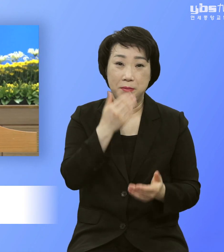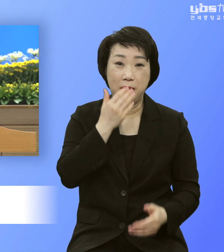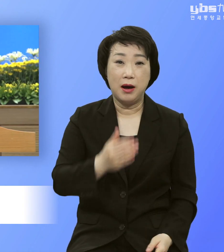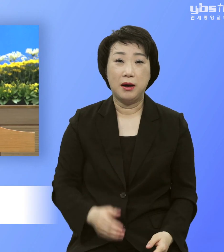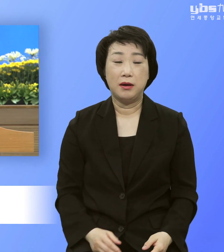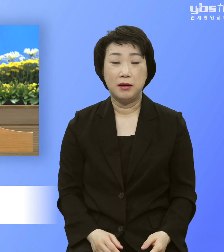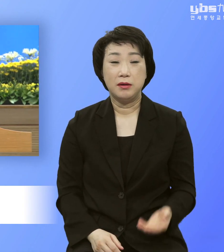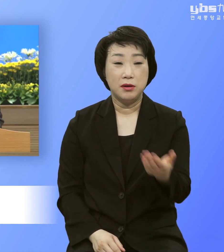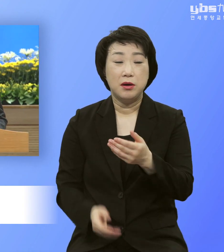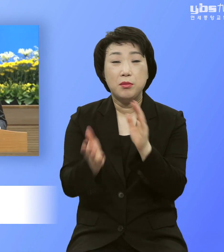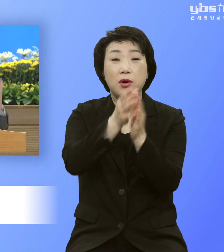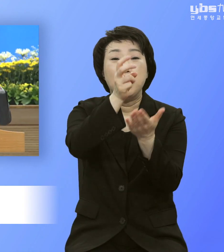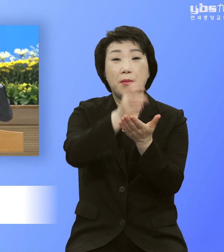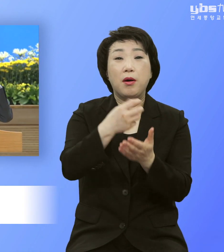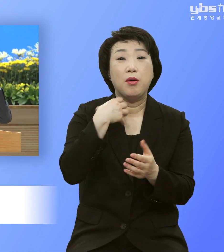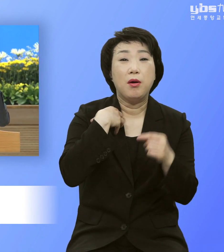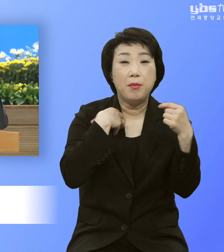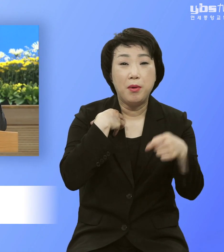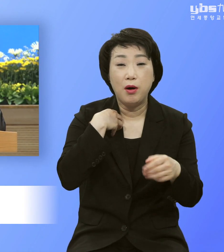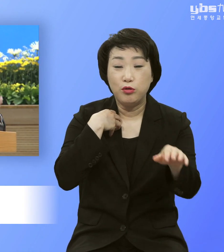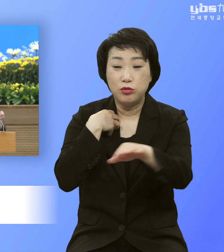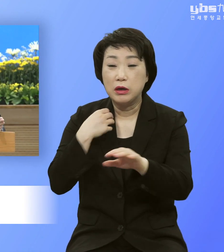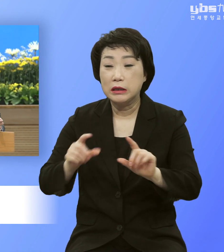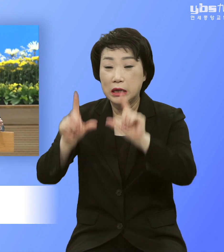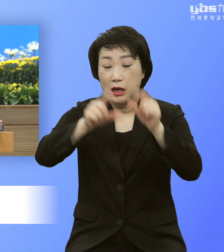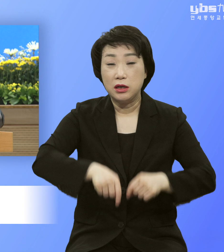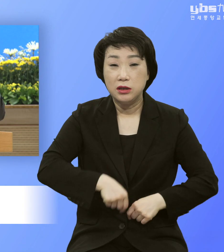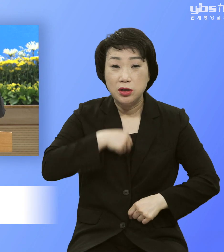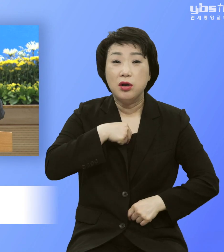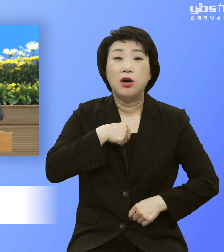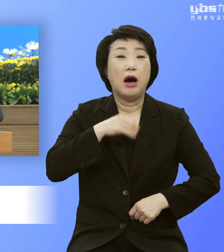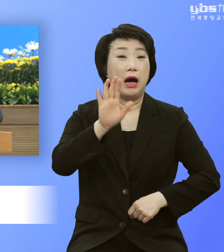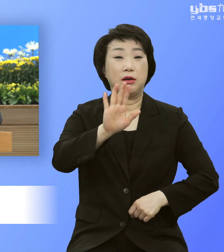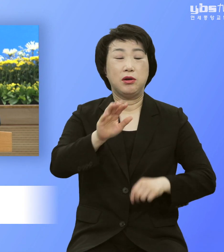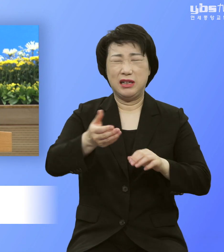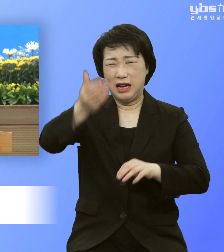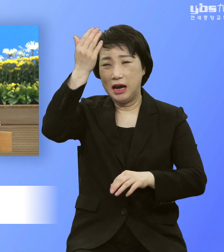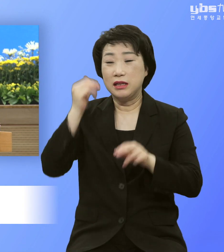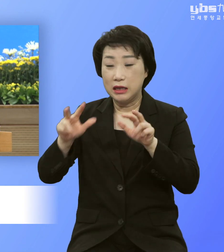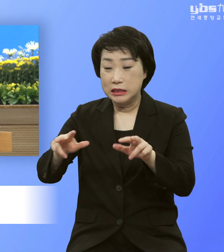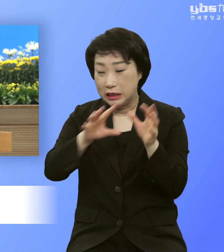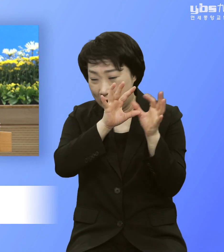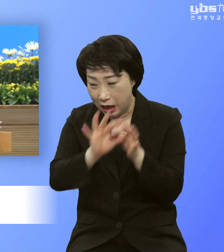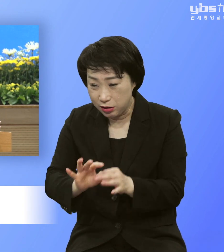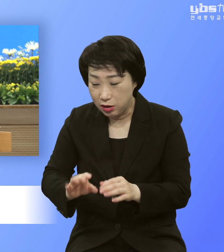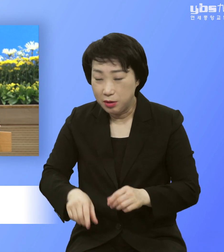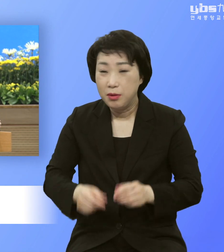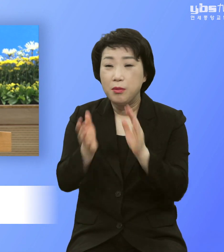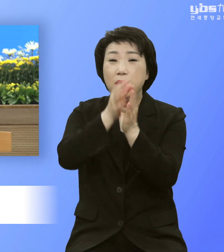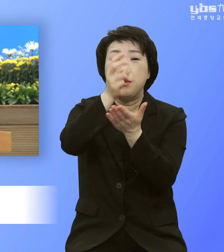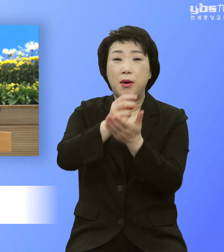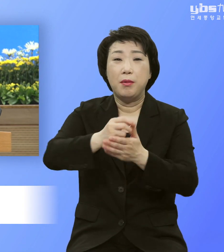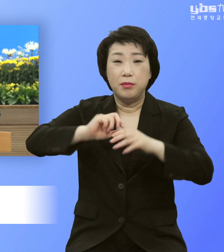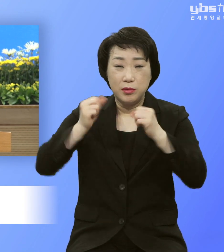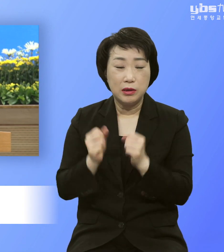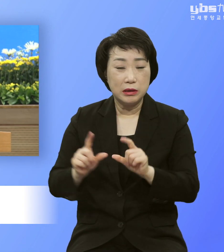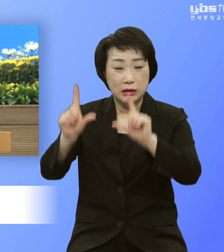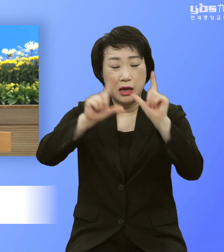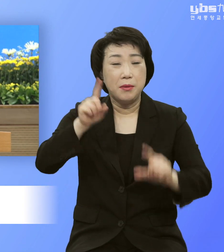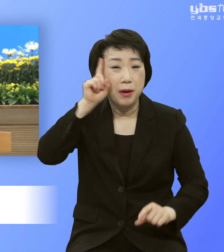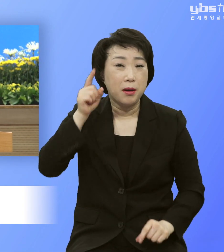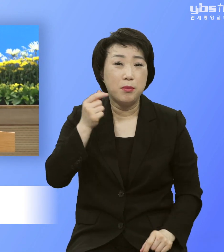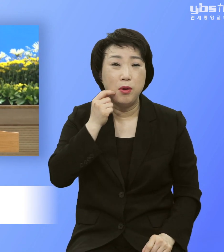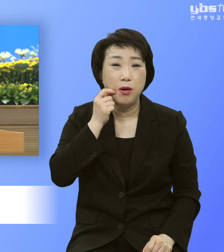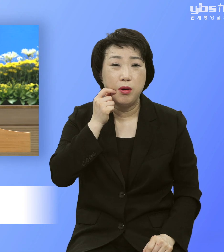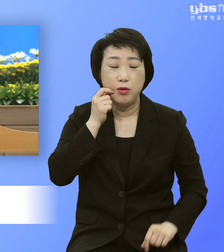율법의 용무는 의롭게 살아라는 것이 아니라 과거부터 오늘까지 너희는 율법대로 못 사니까 네 죄를 발견하라 그